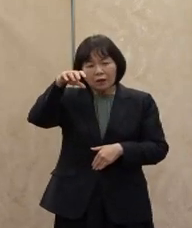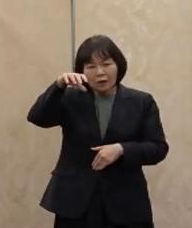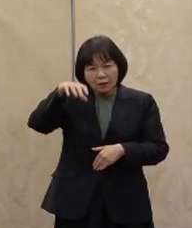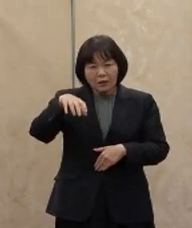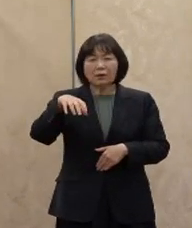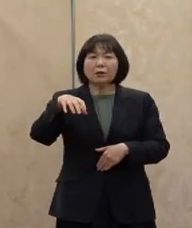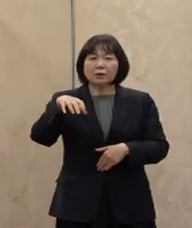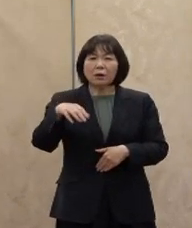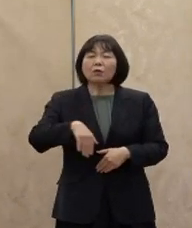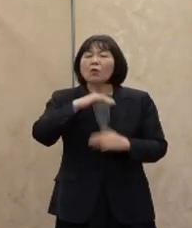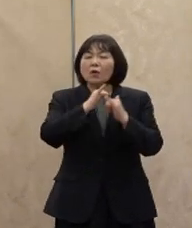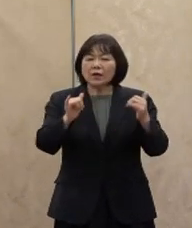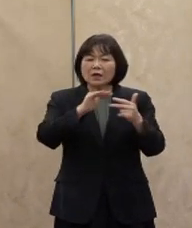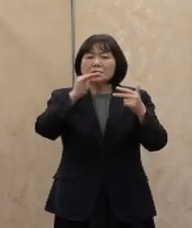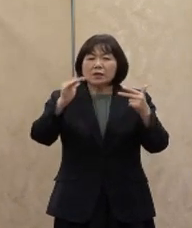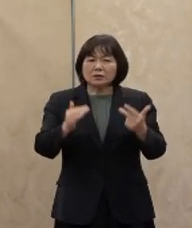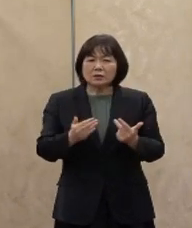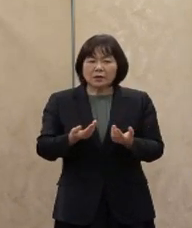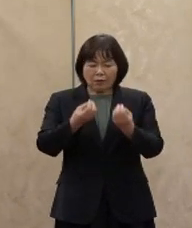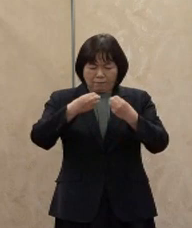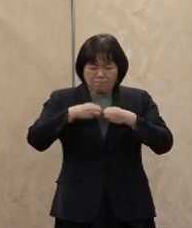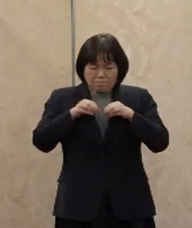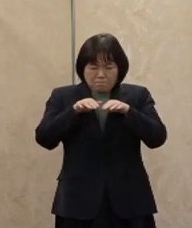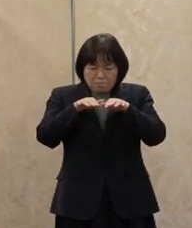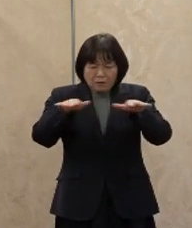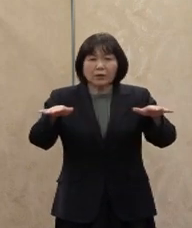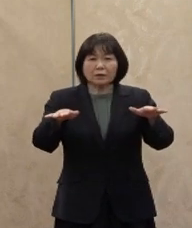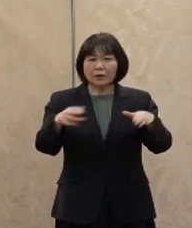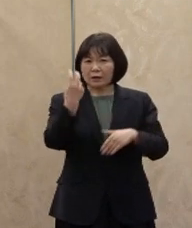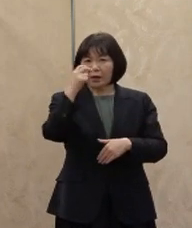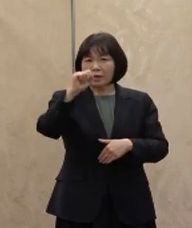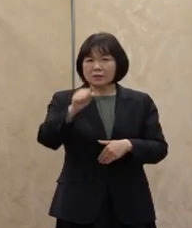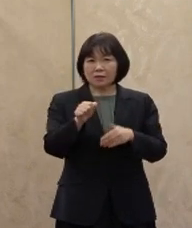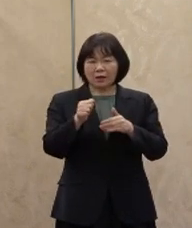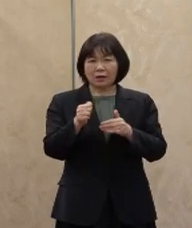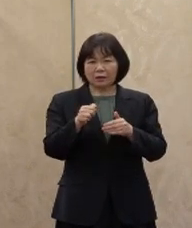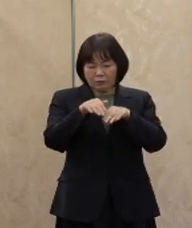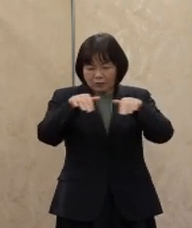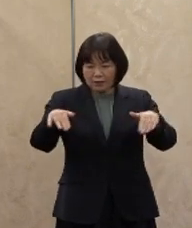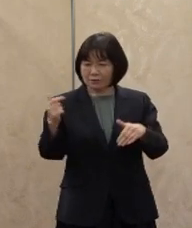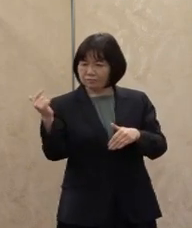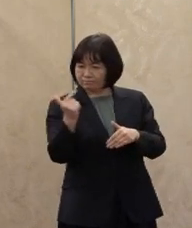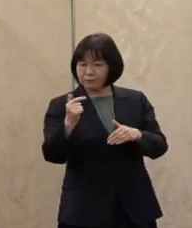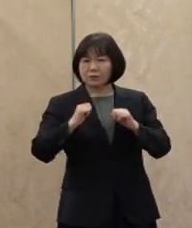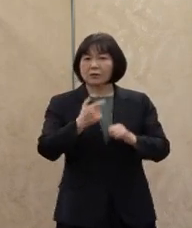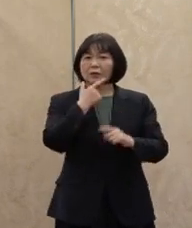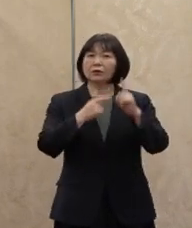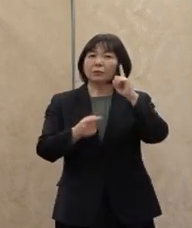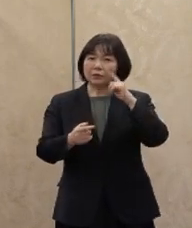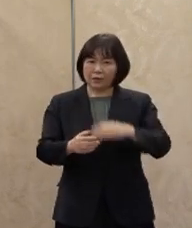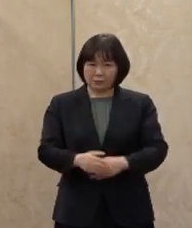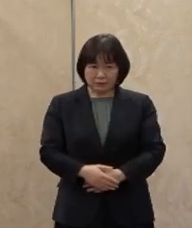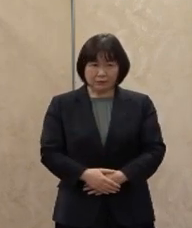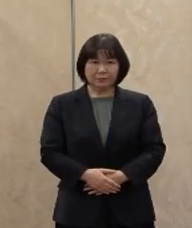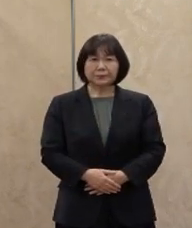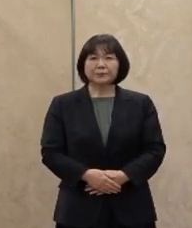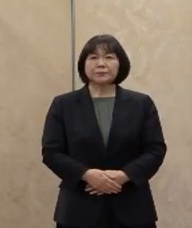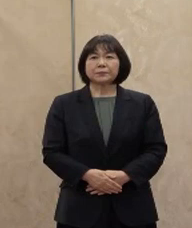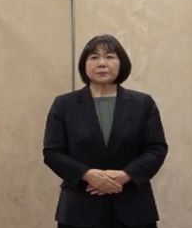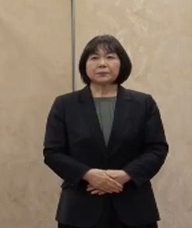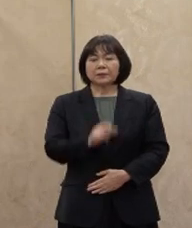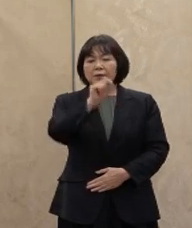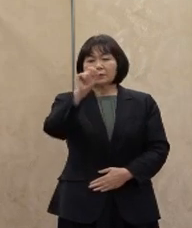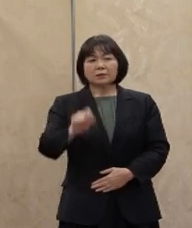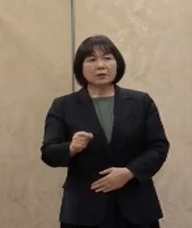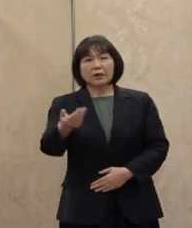設に広がりやすいという環境になってますから、なんとかそこの検査体制をさらに強化していきたいと思っています。 ありがとうございます。 はい、